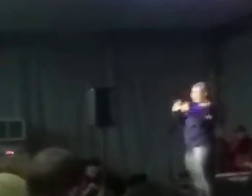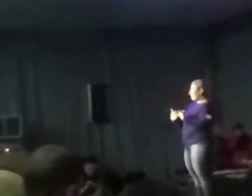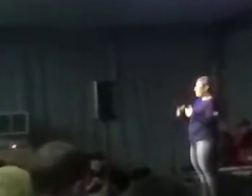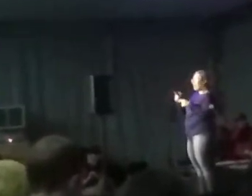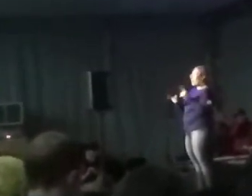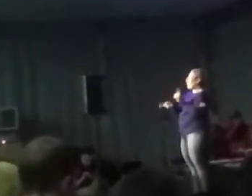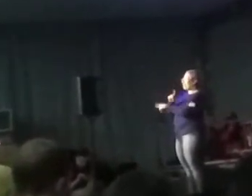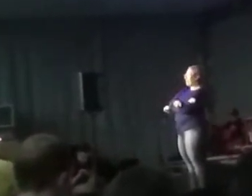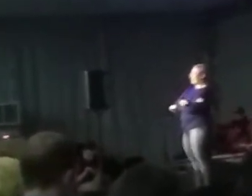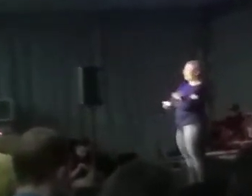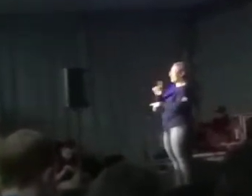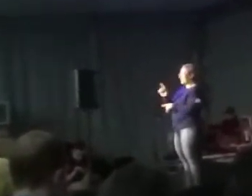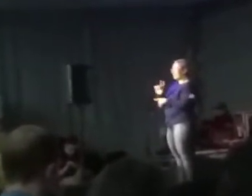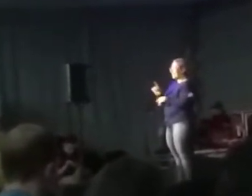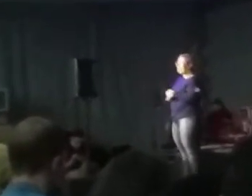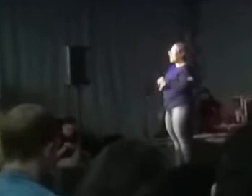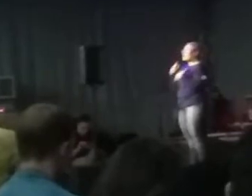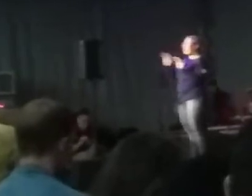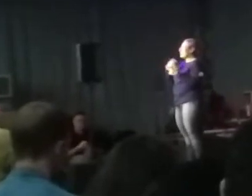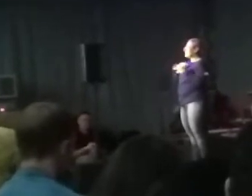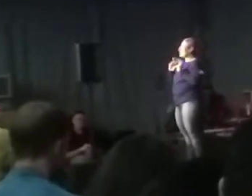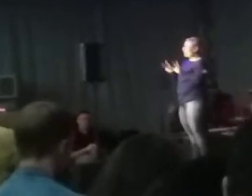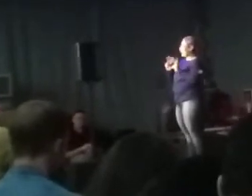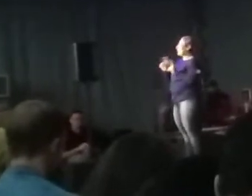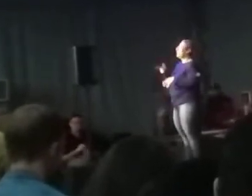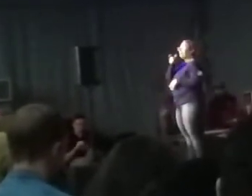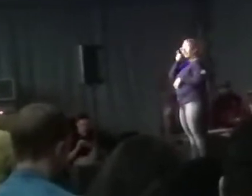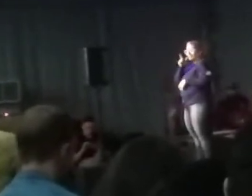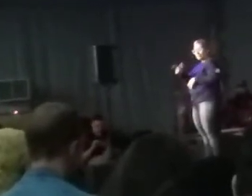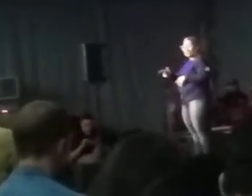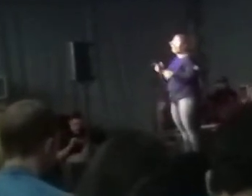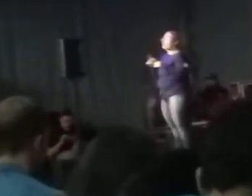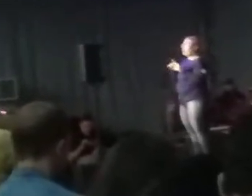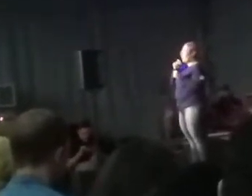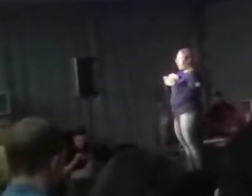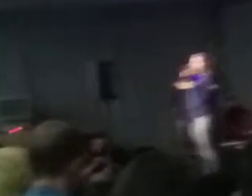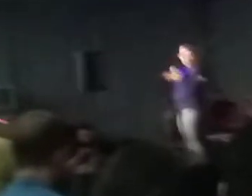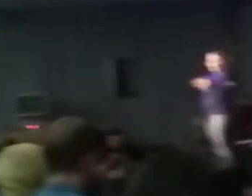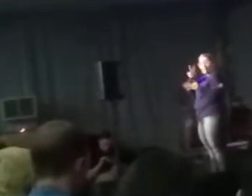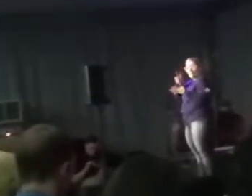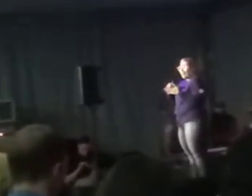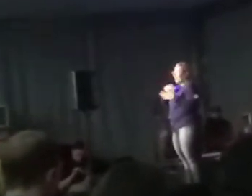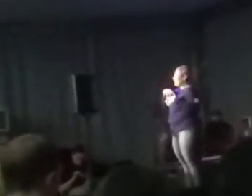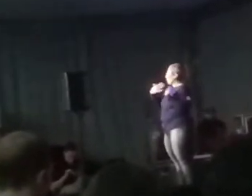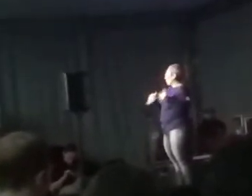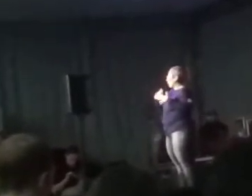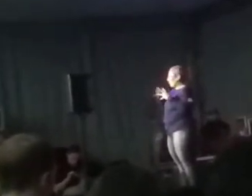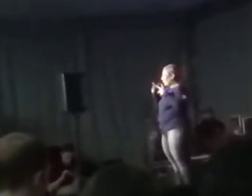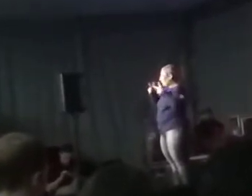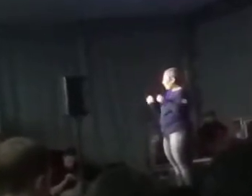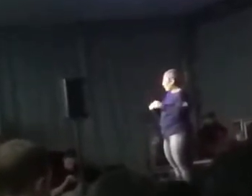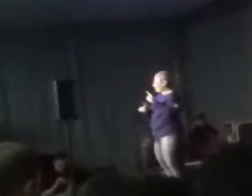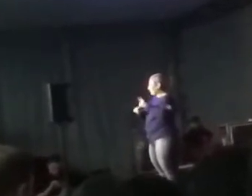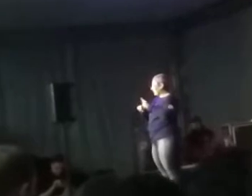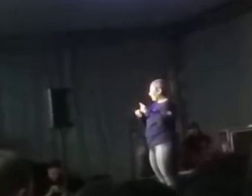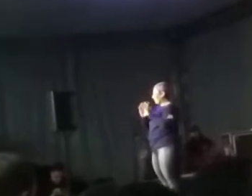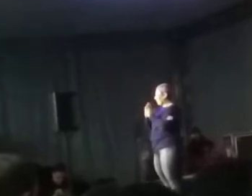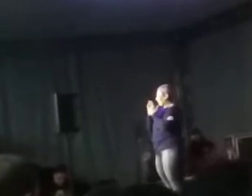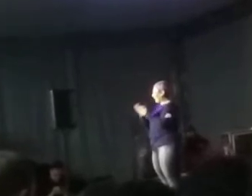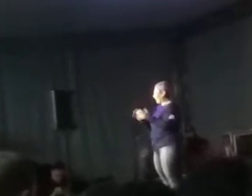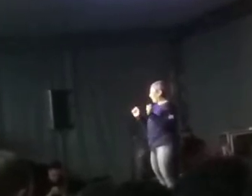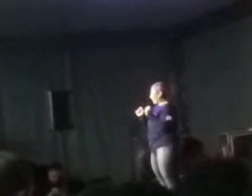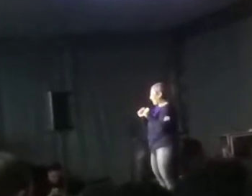ao contrário, eu senti interesse, sou uma leitora, vorajo todos os tipos de livros, adoro